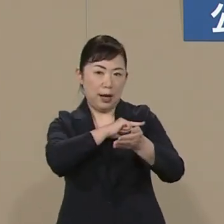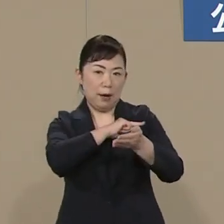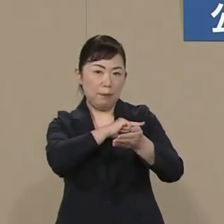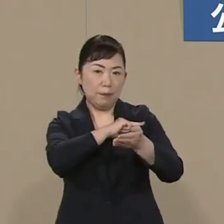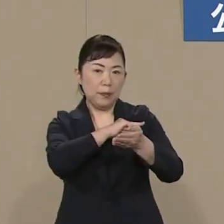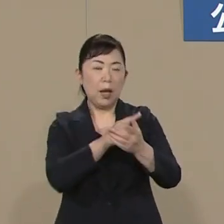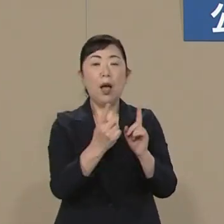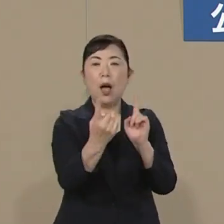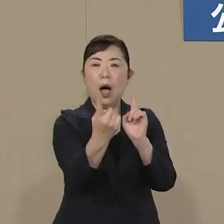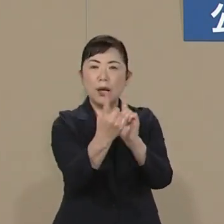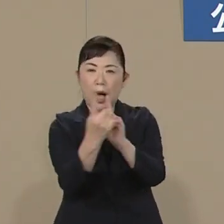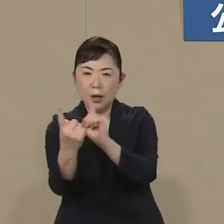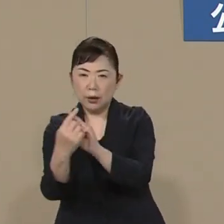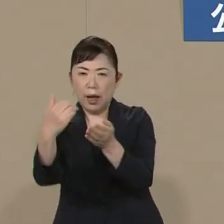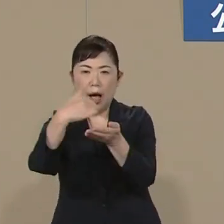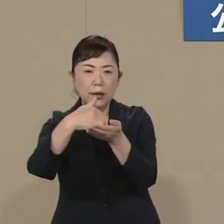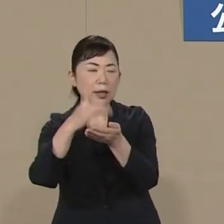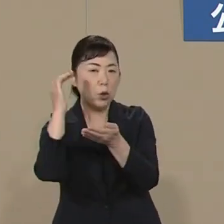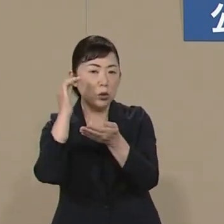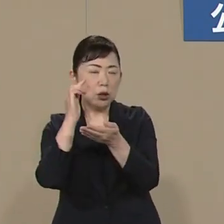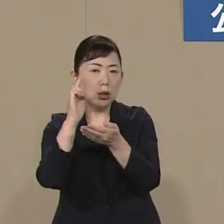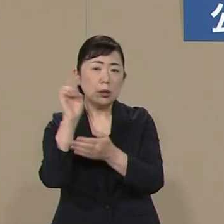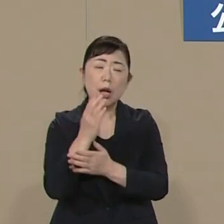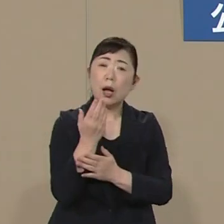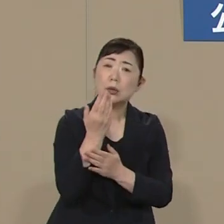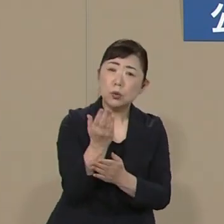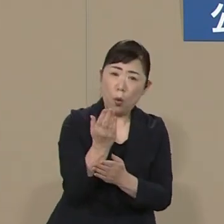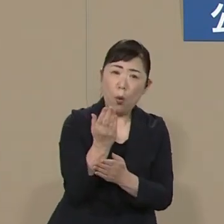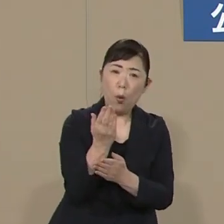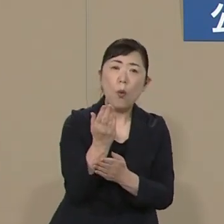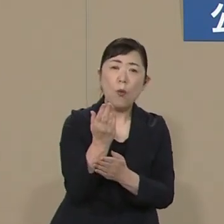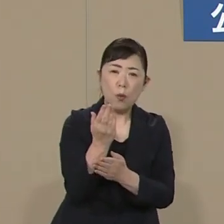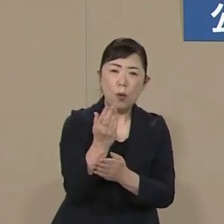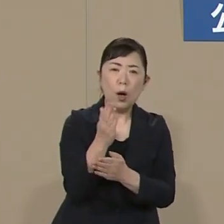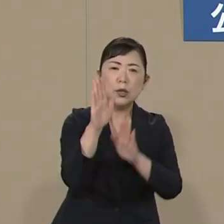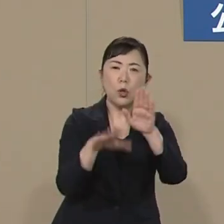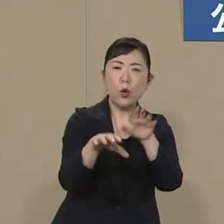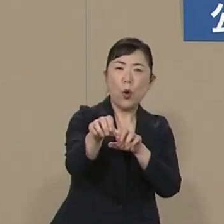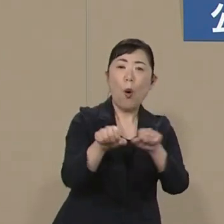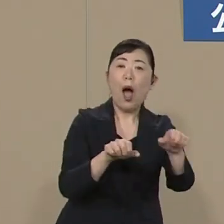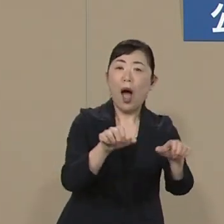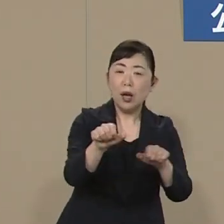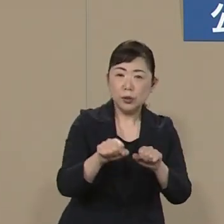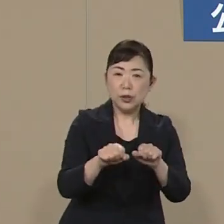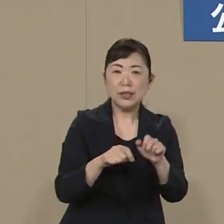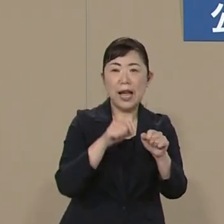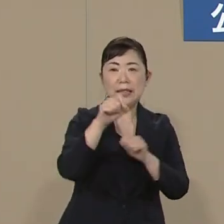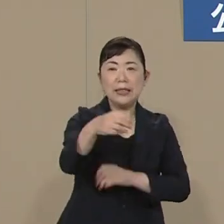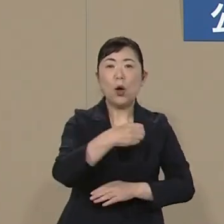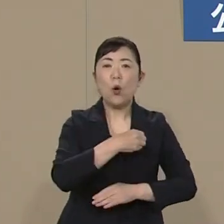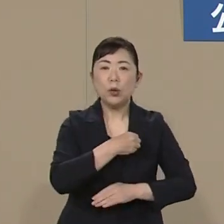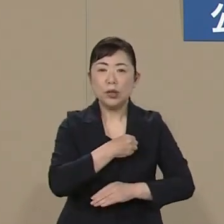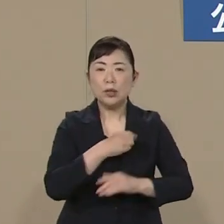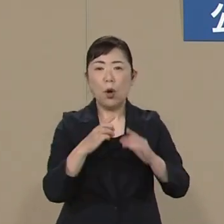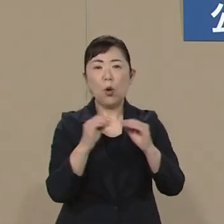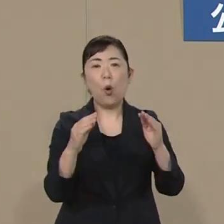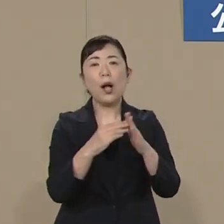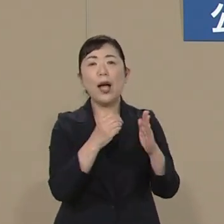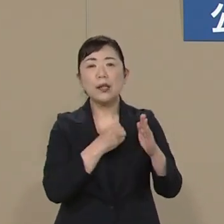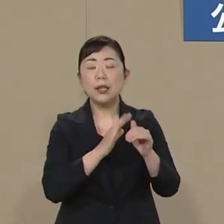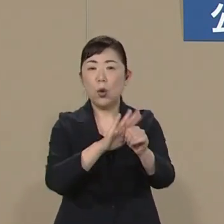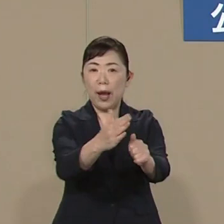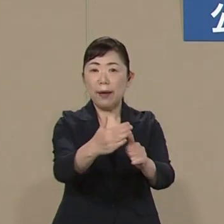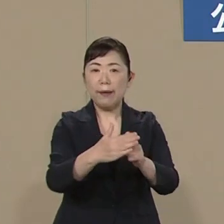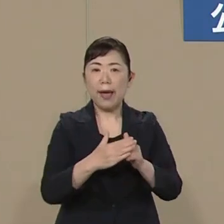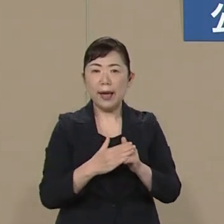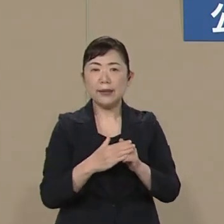徹底して現場に入り生活者の小さな声を絶え間なく聞き取り地方議員と国会議員の連携